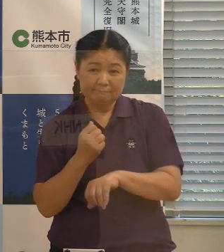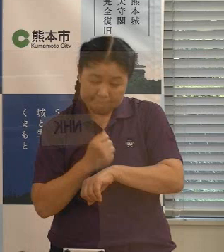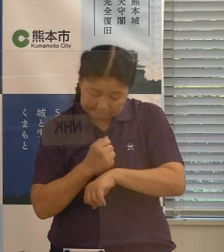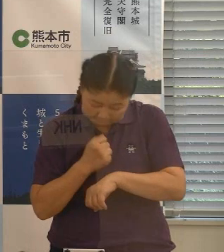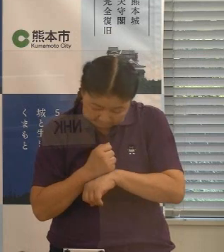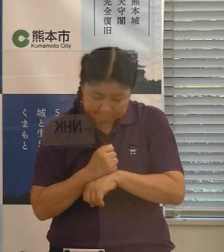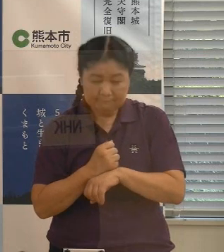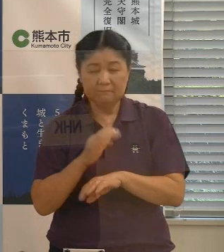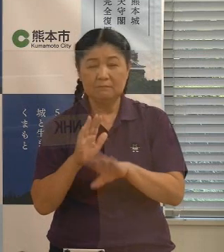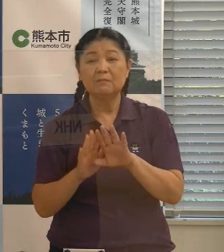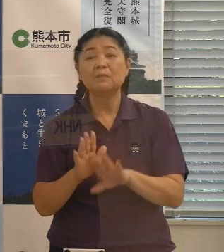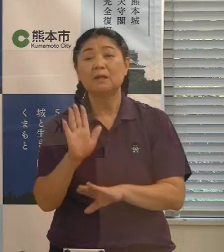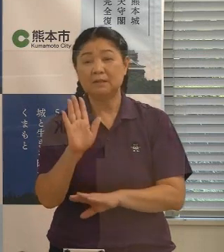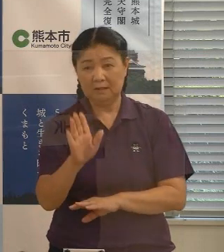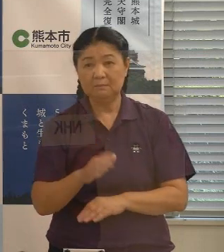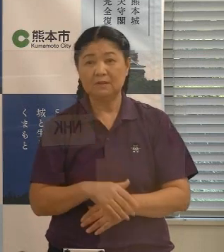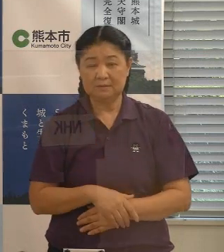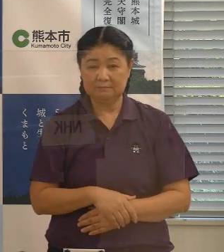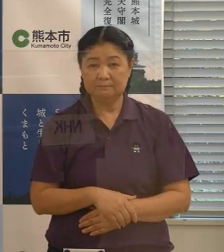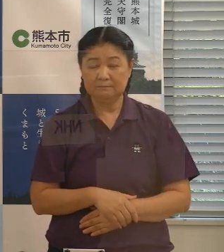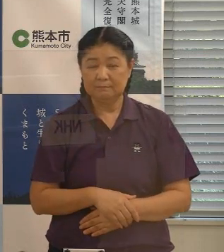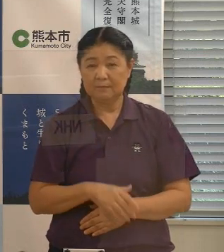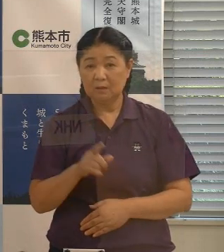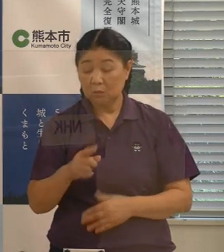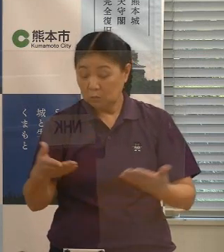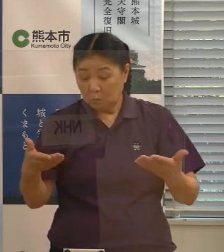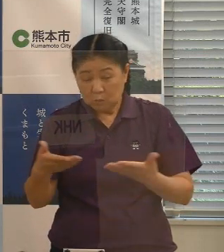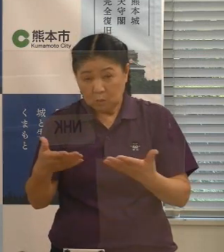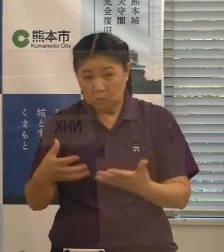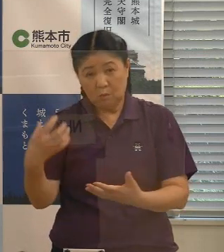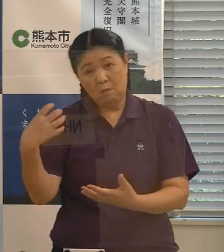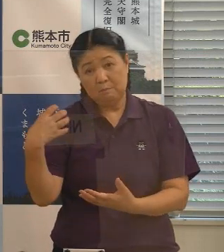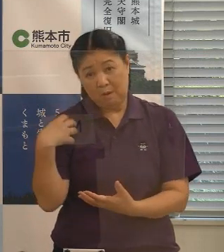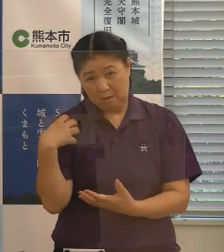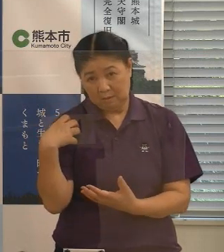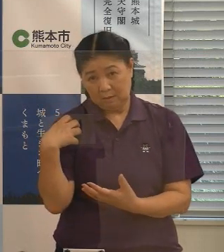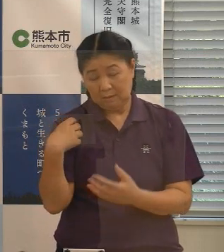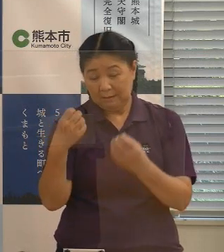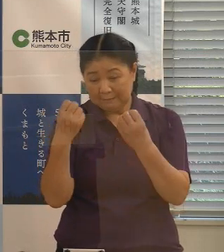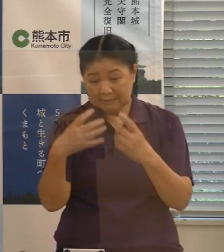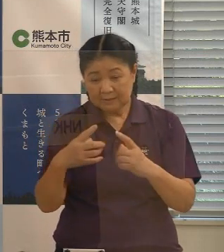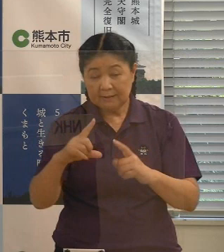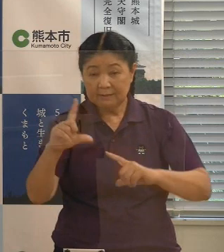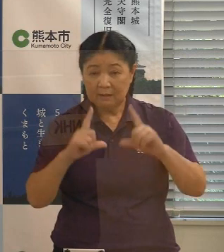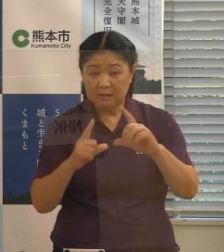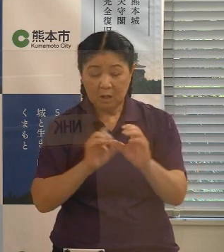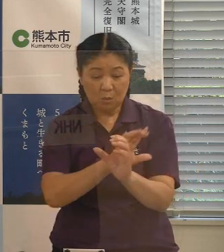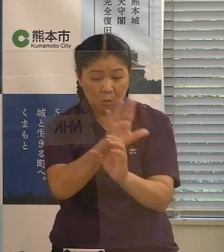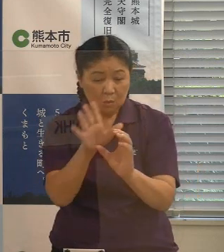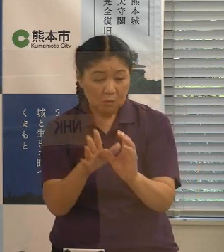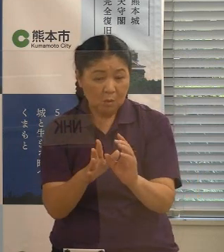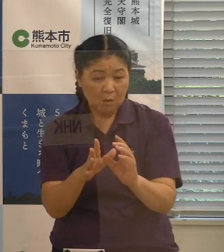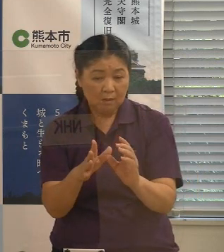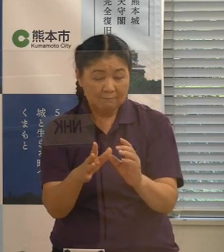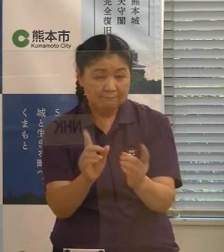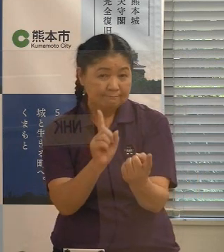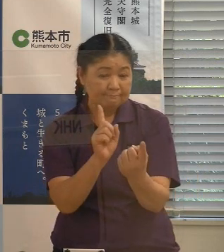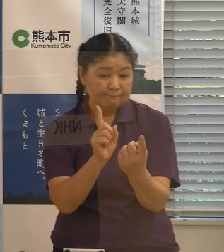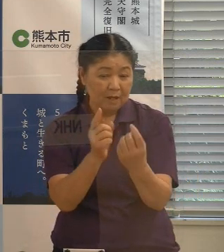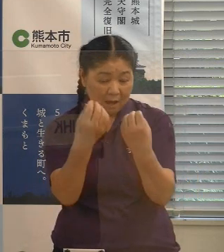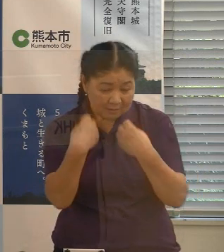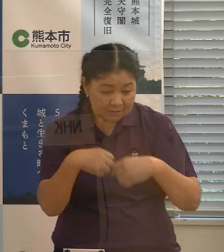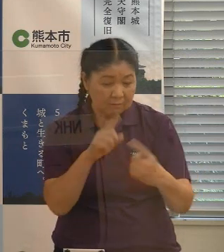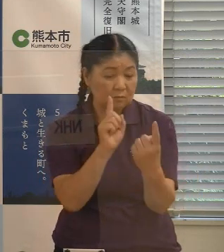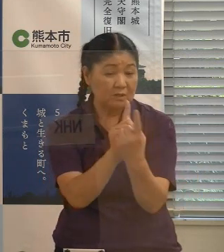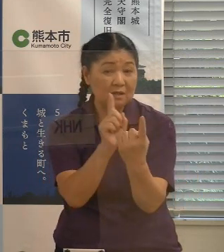ているという状況にあります。で、これらの業務を担います新型コロナウイルス感染症対策課の体